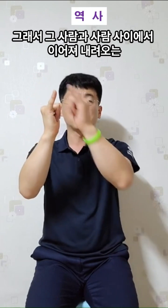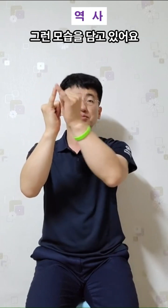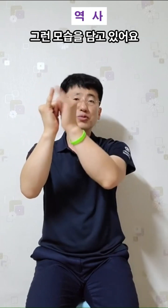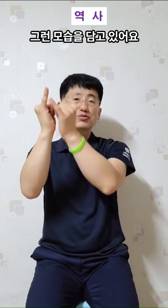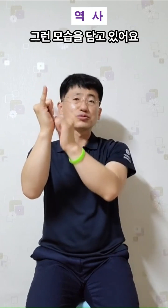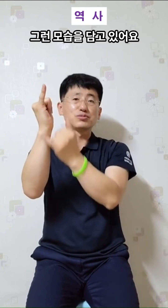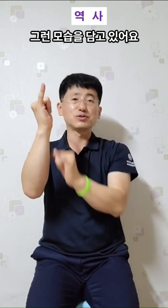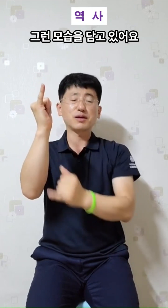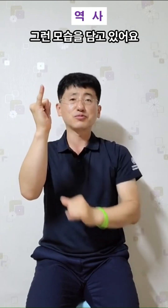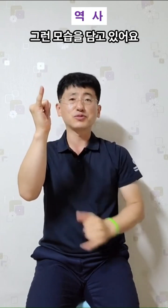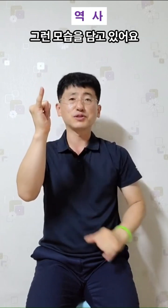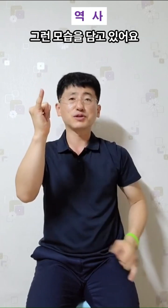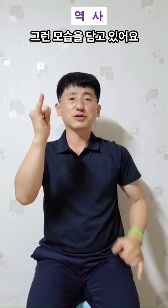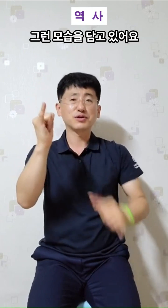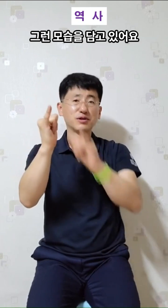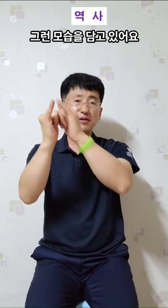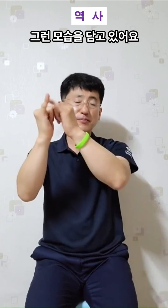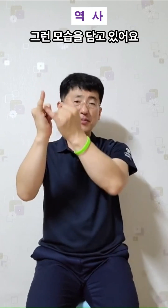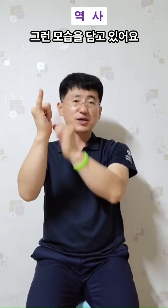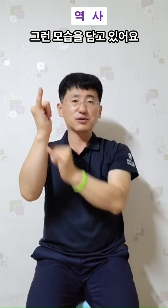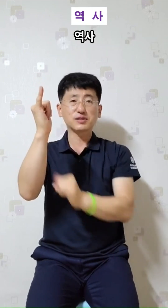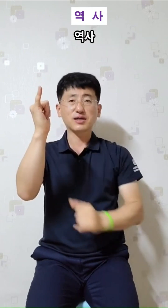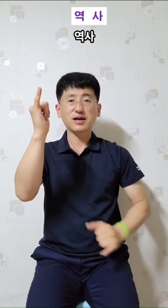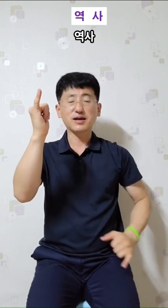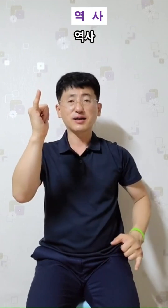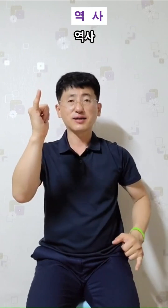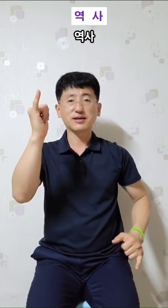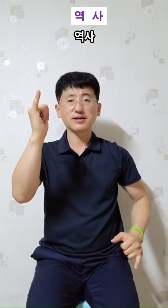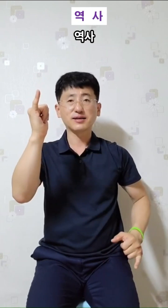그런 모습을 담고 있어요. 역사.